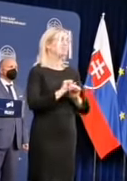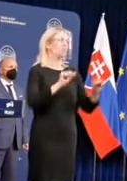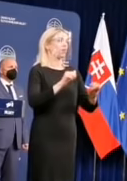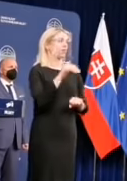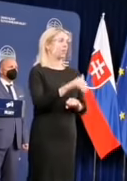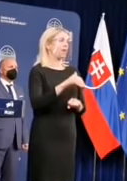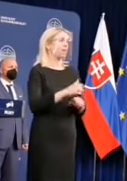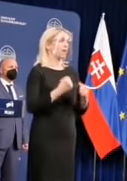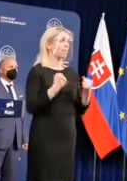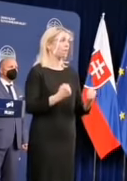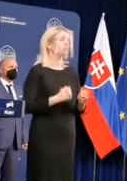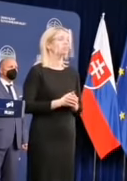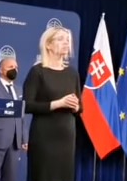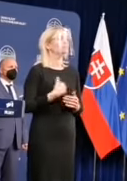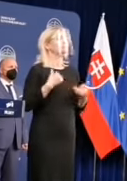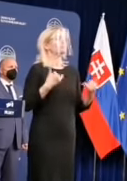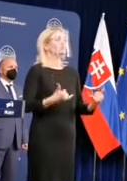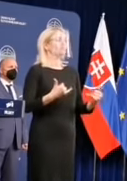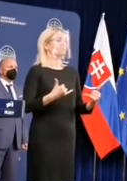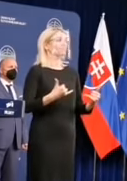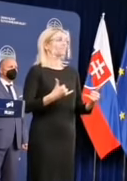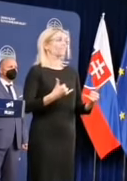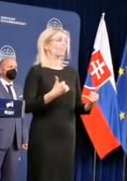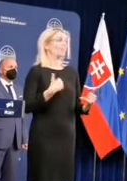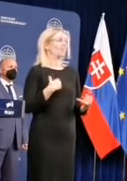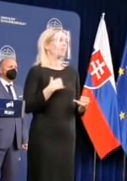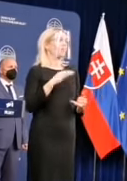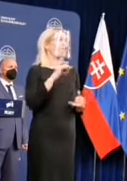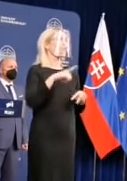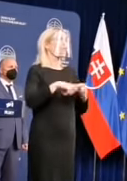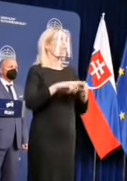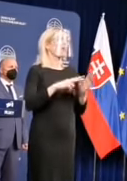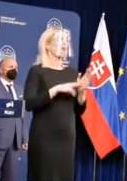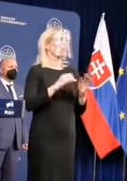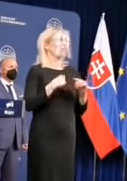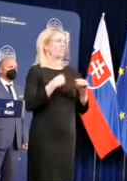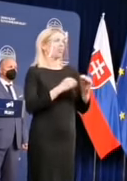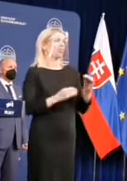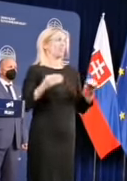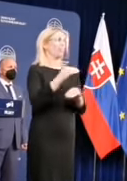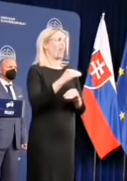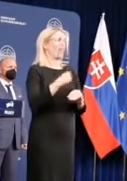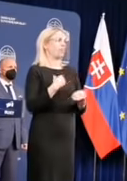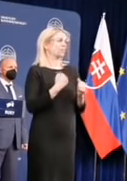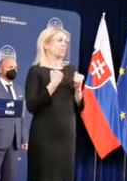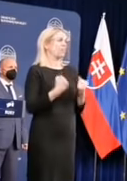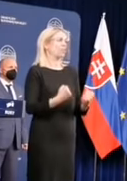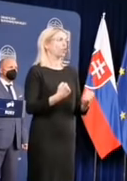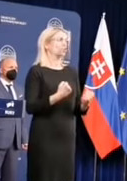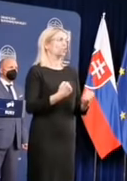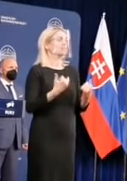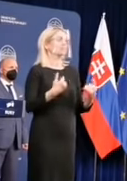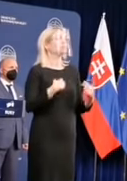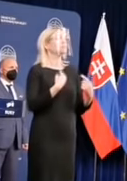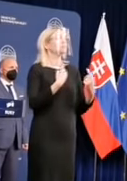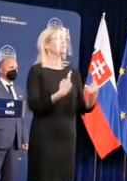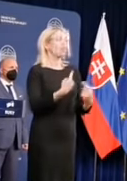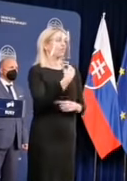moci, prichádzame ako hnutie, ktoré získalo najsilnejší mandát od ľudí na Slovensku s nasledovným stanoviskom.